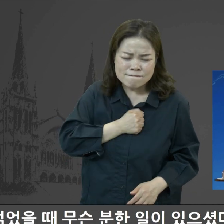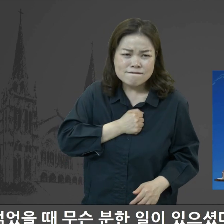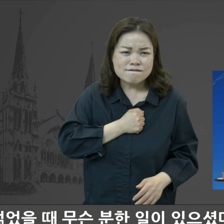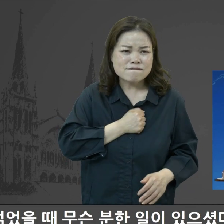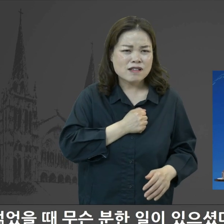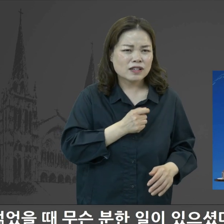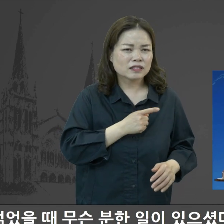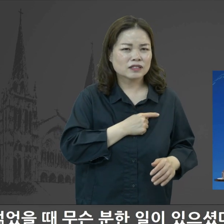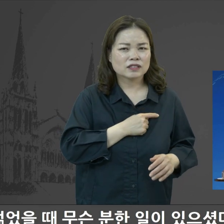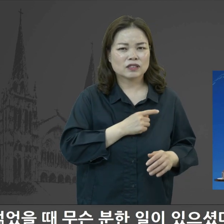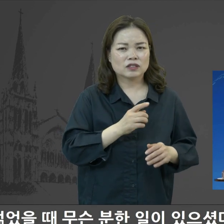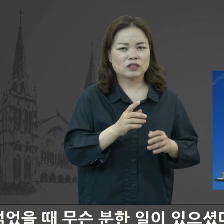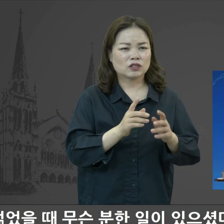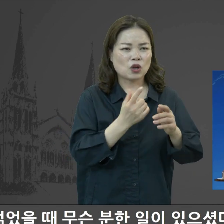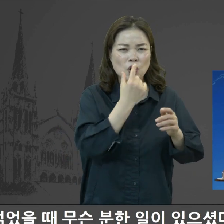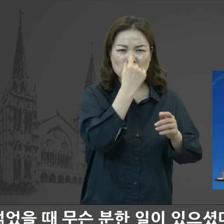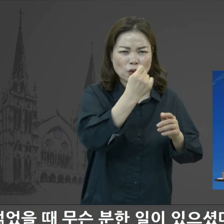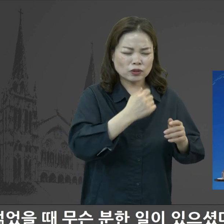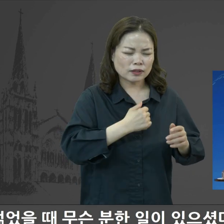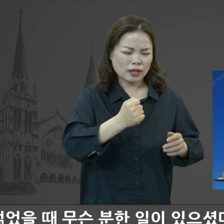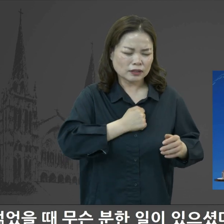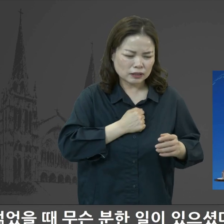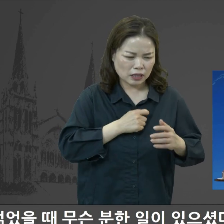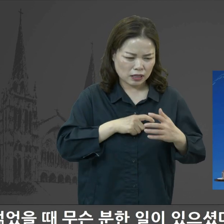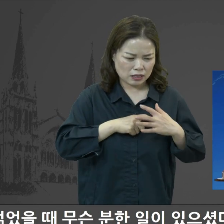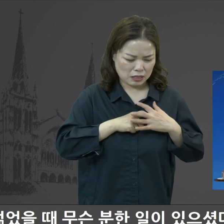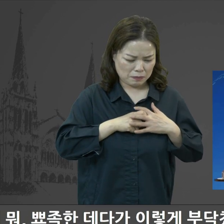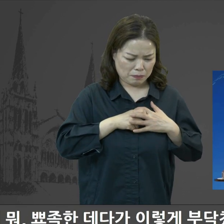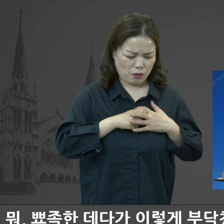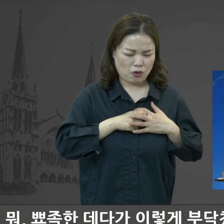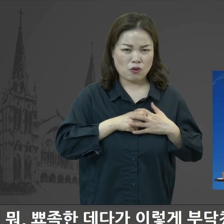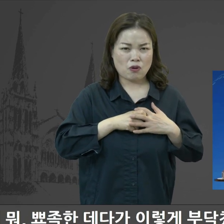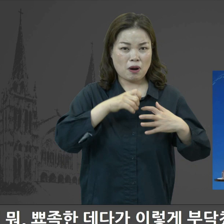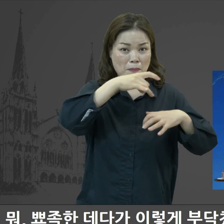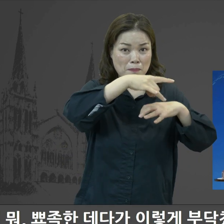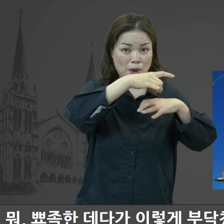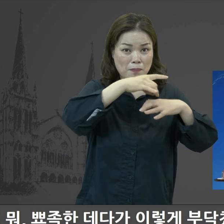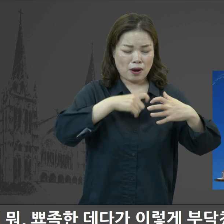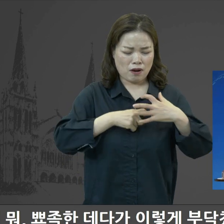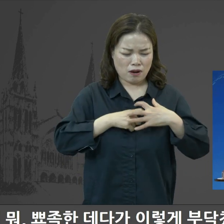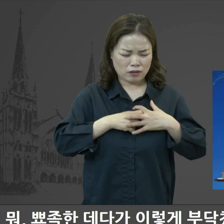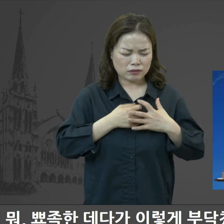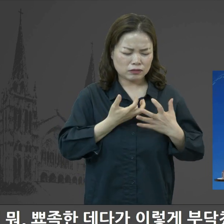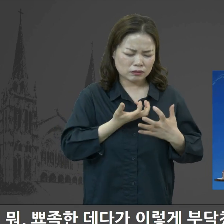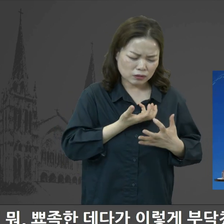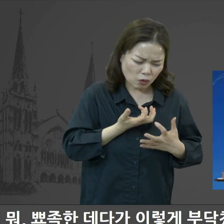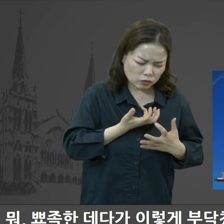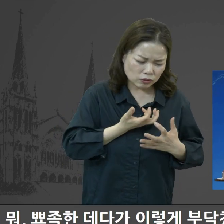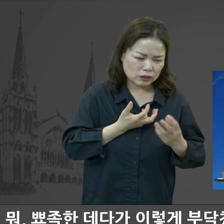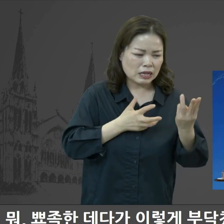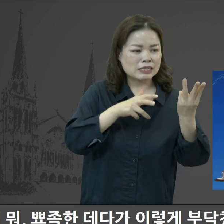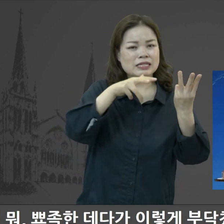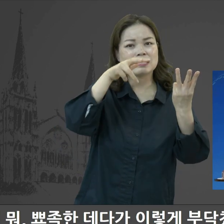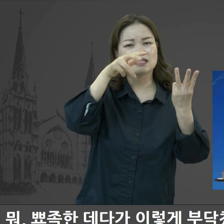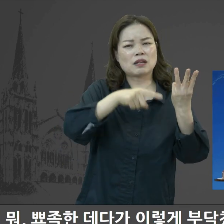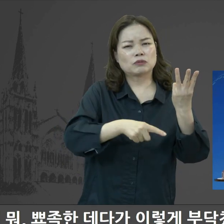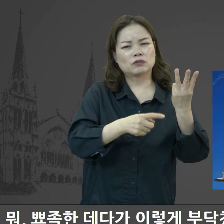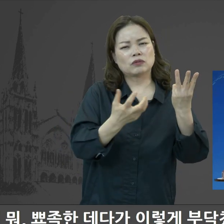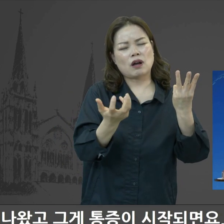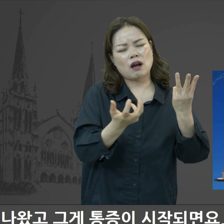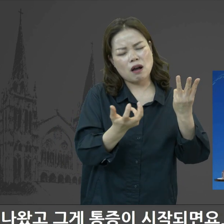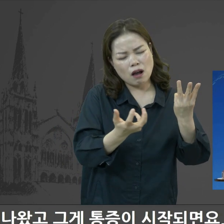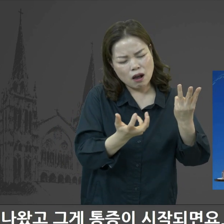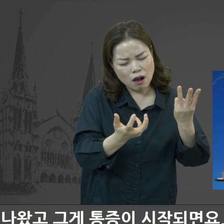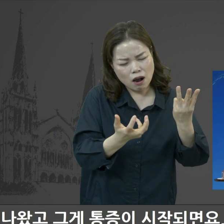뭐 뾰족한 데다가 이렇게 부닥쳤었는데 이 가슴에 뼈가 이렇게 튀어나와갖고 그게 통증이 시작되면요 한 3주 정도 아파하세요.